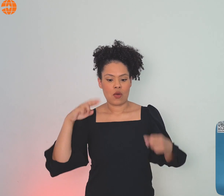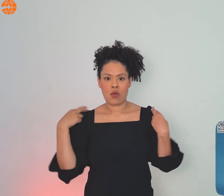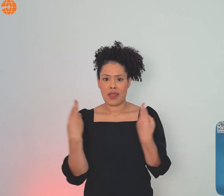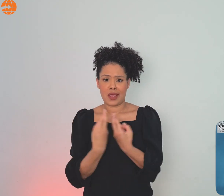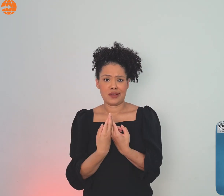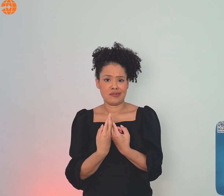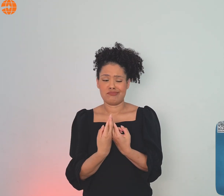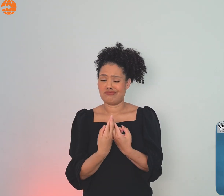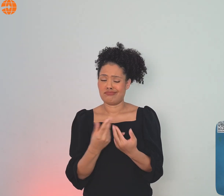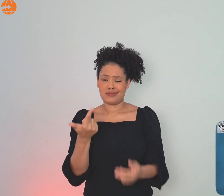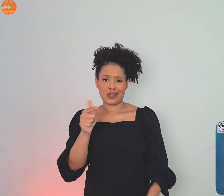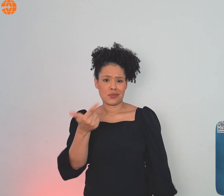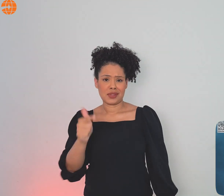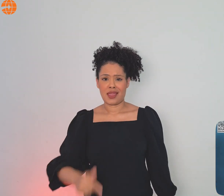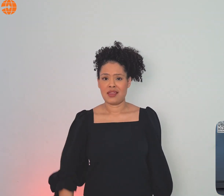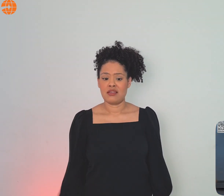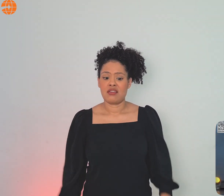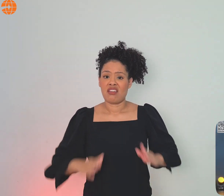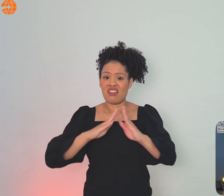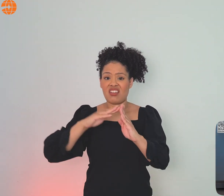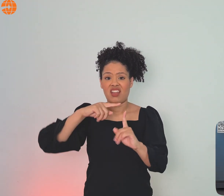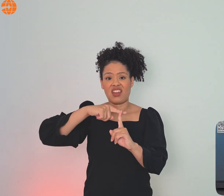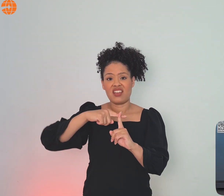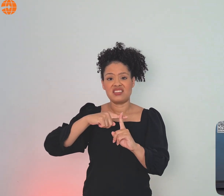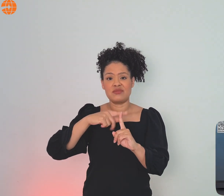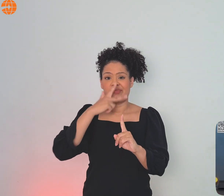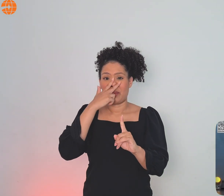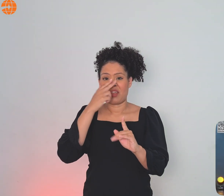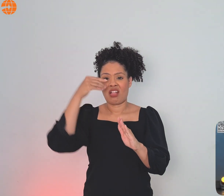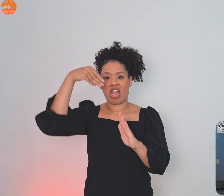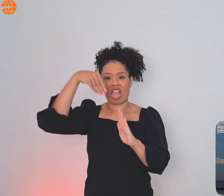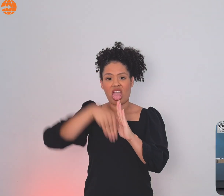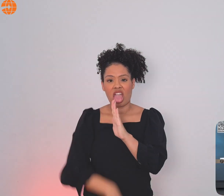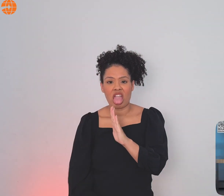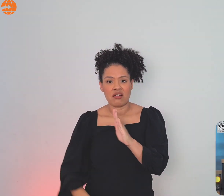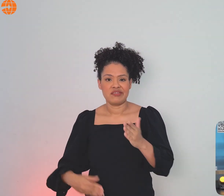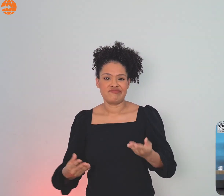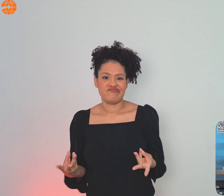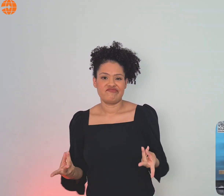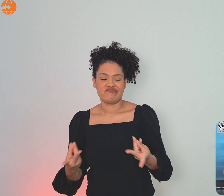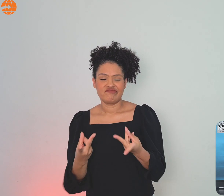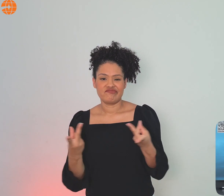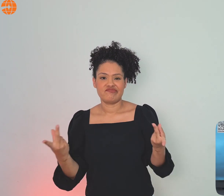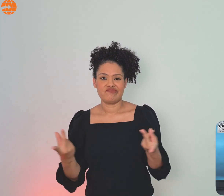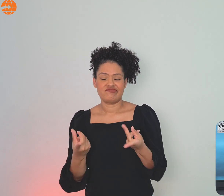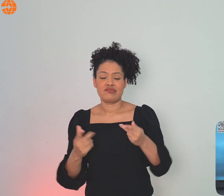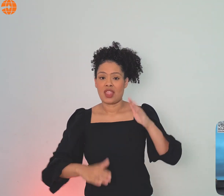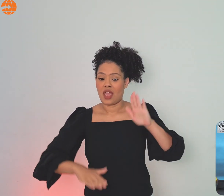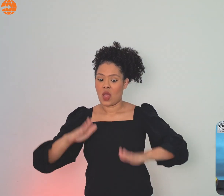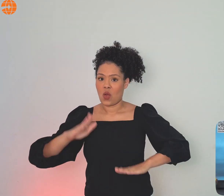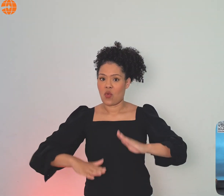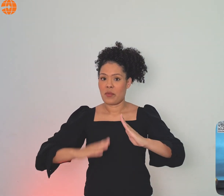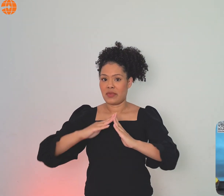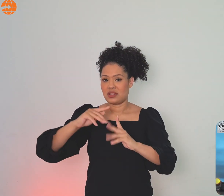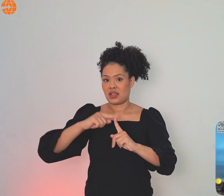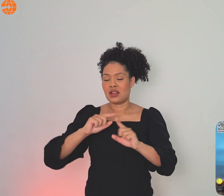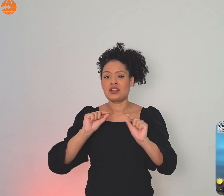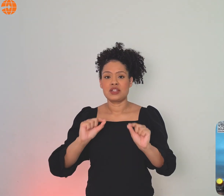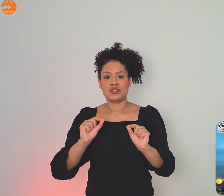estão andando para trás. Algumas igrejas, daqui a pouco, os últimos velhinhos vão